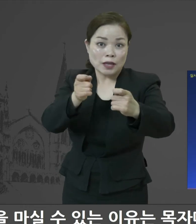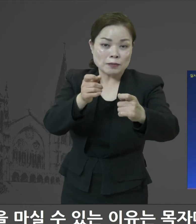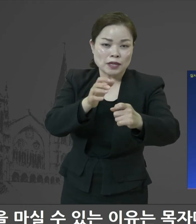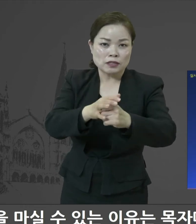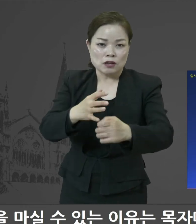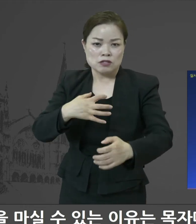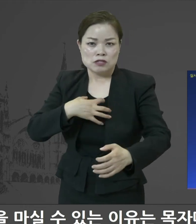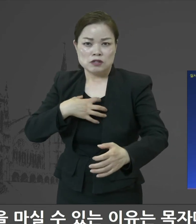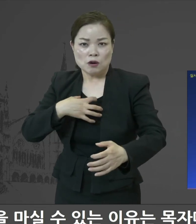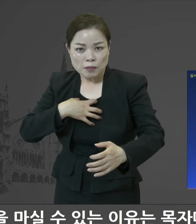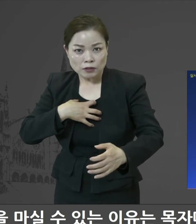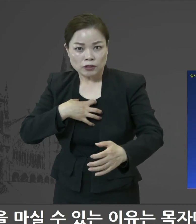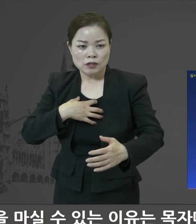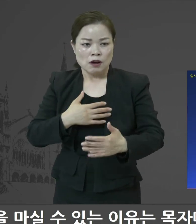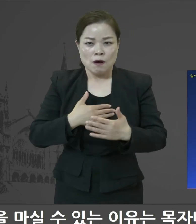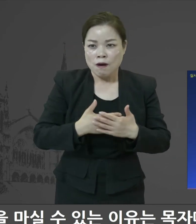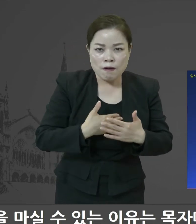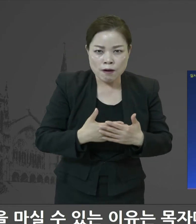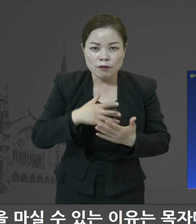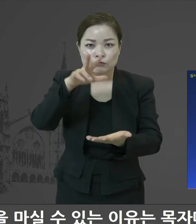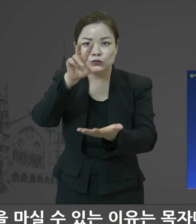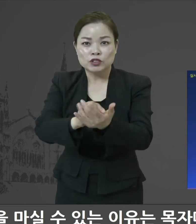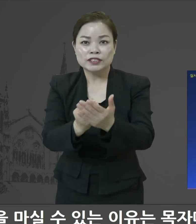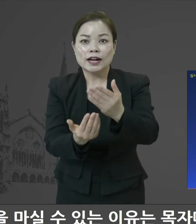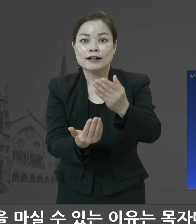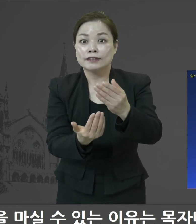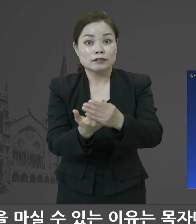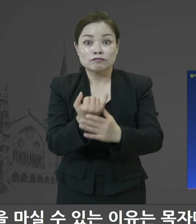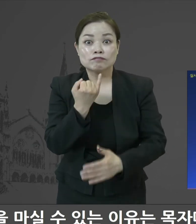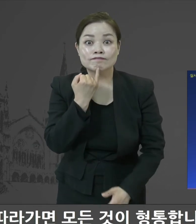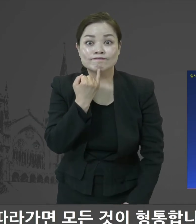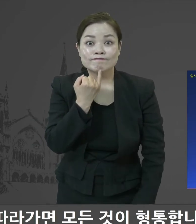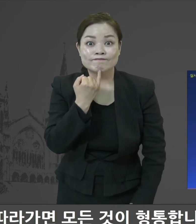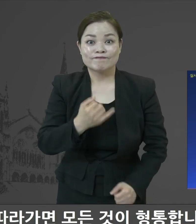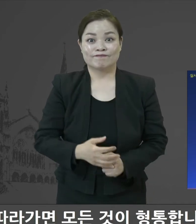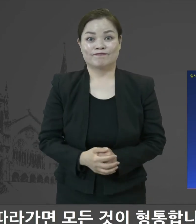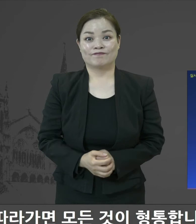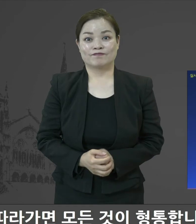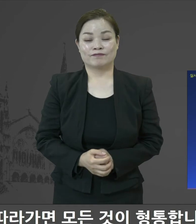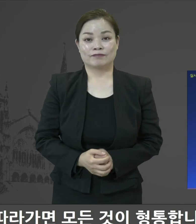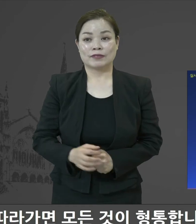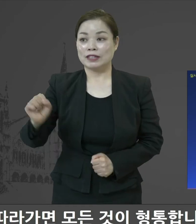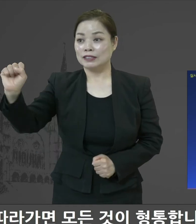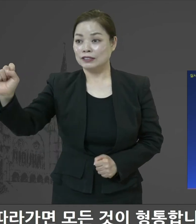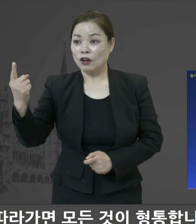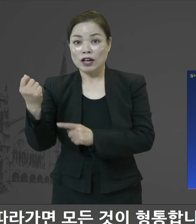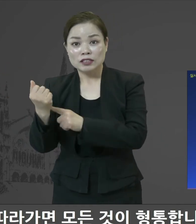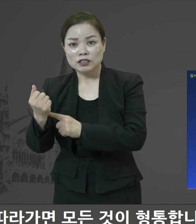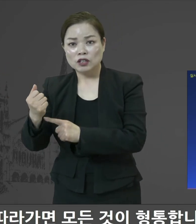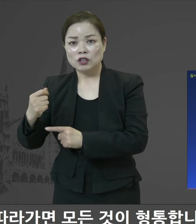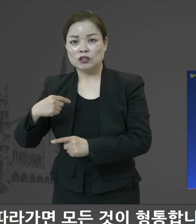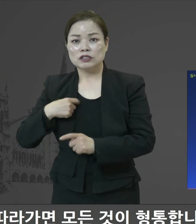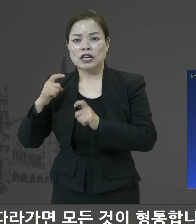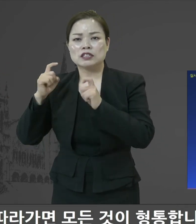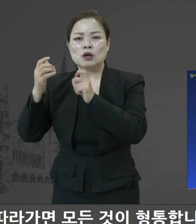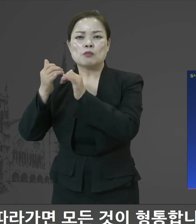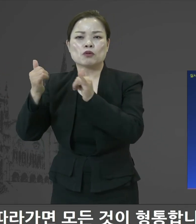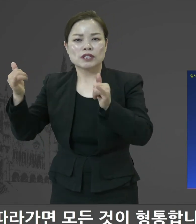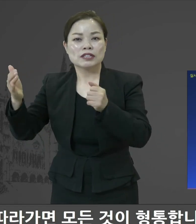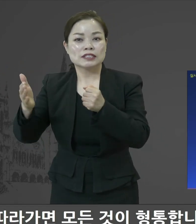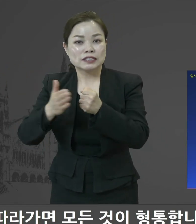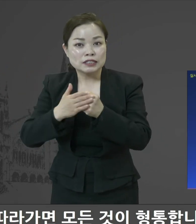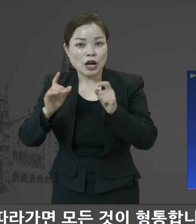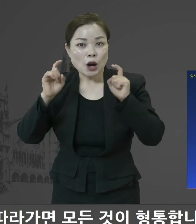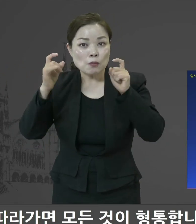순간이 발생해도, 불안에 떨 문제가 생겨도 괜찮습니다. 다윗은 본인이 목동이었기 때문에